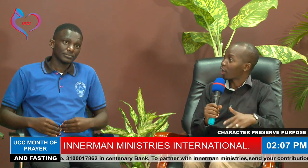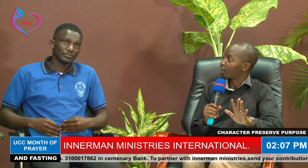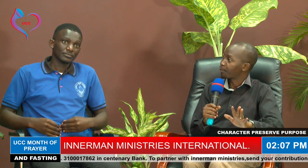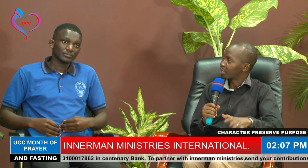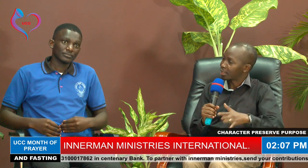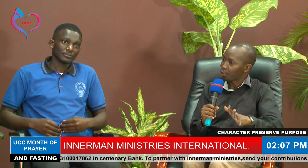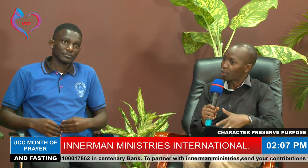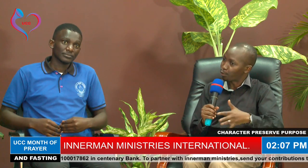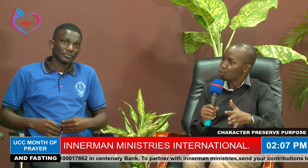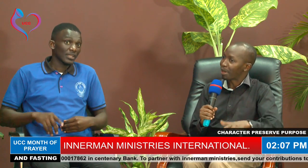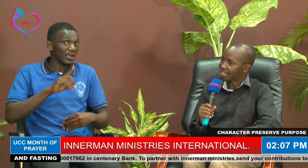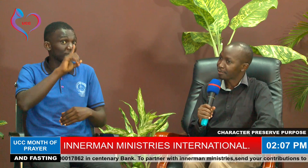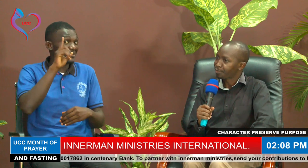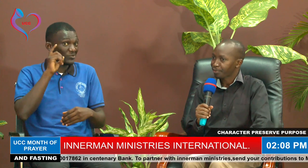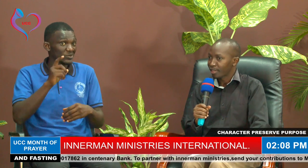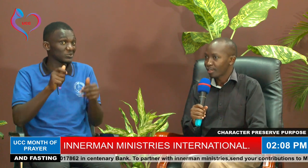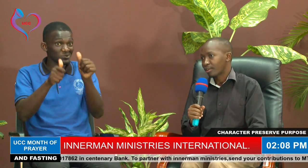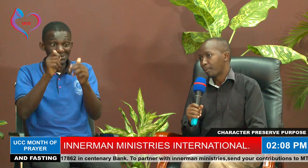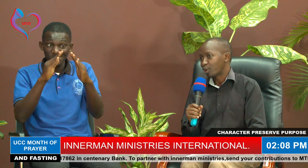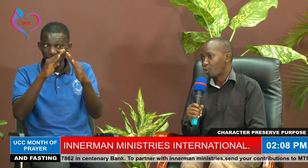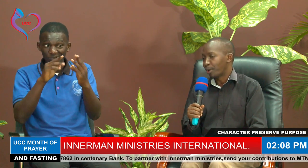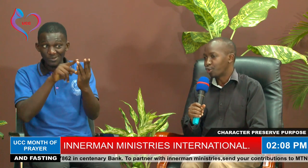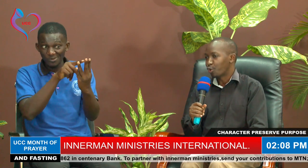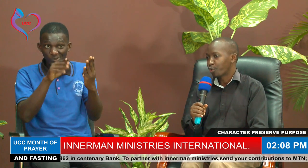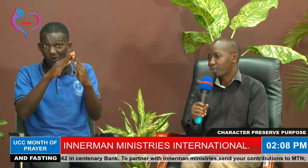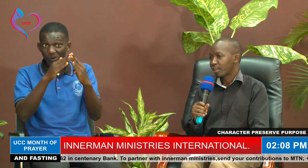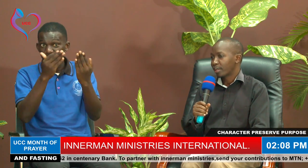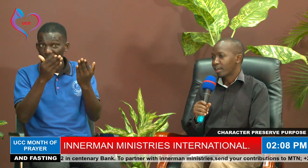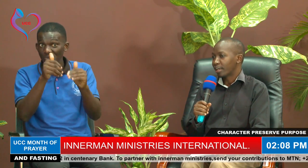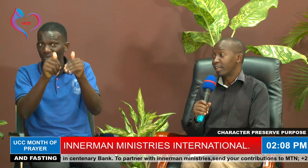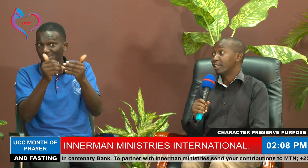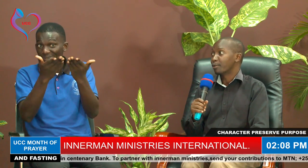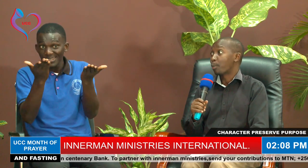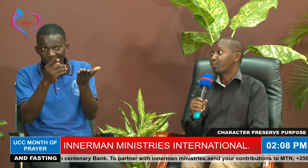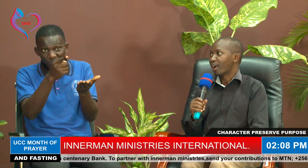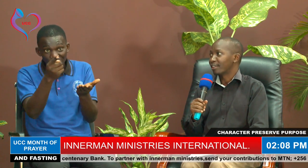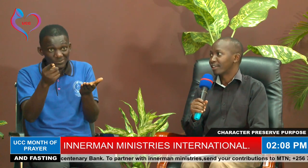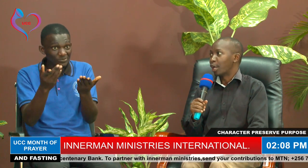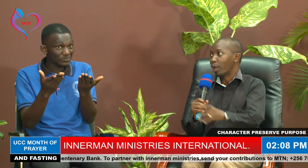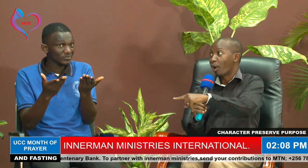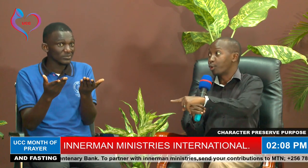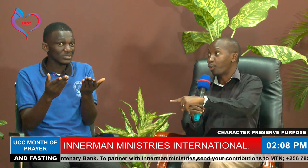chivaka. Ndi, olimu nyumba chi. Amu tuwe gomba nyo, eri, wa potifari.